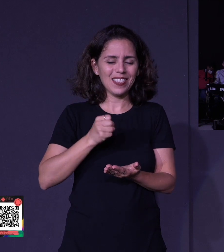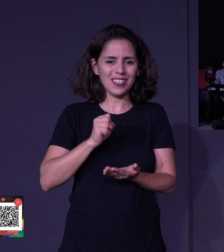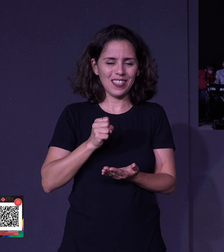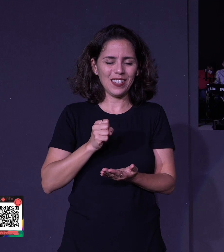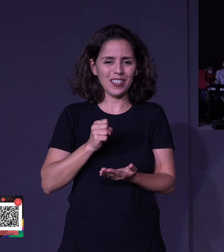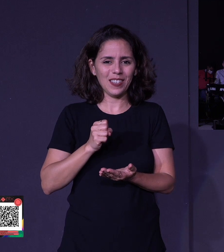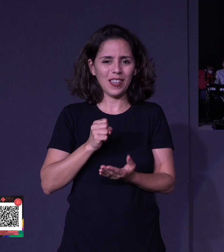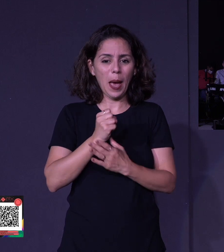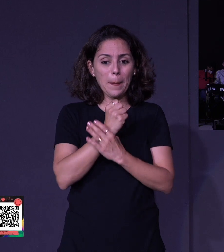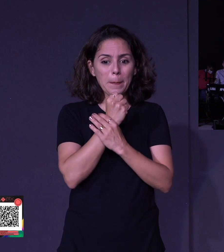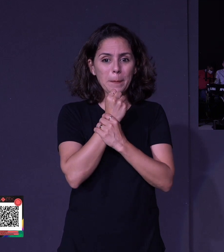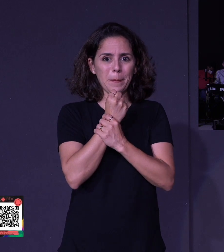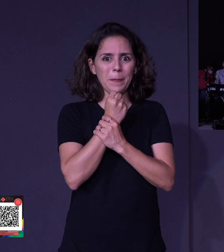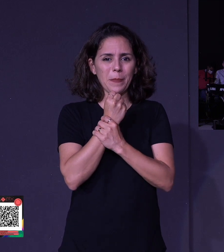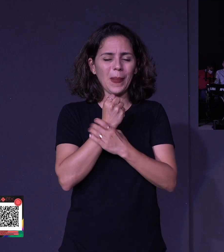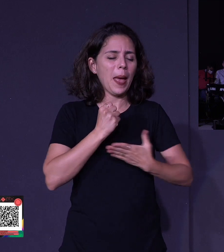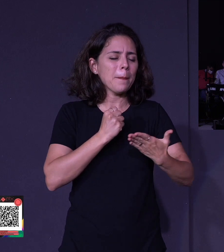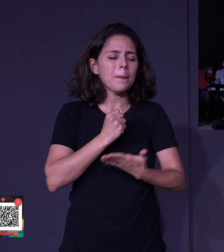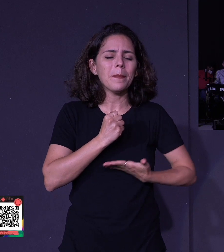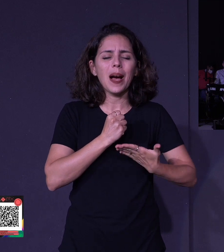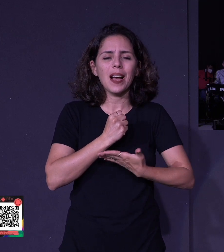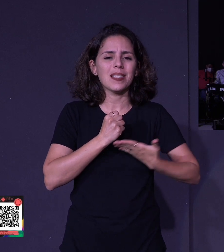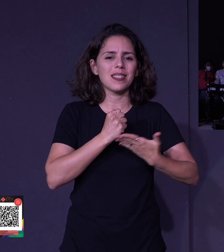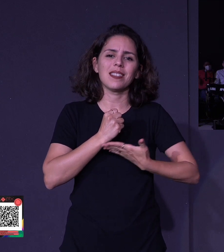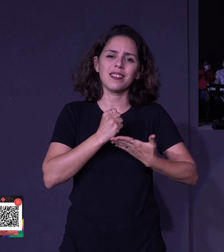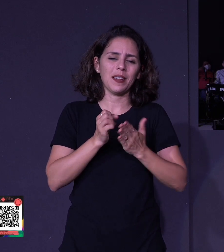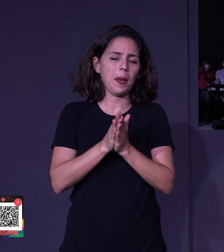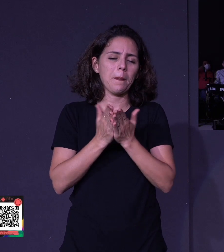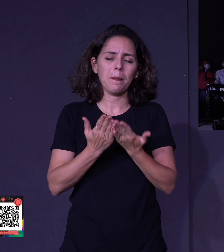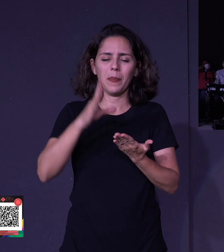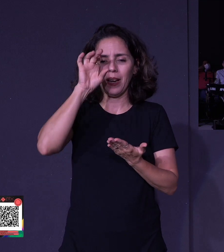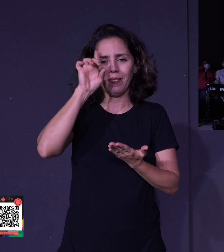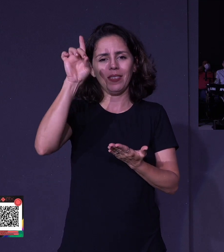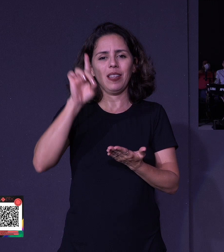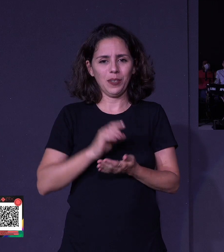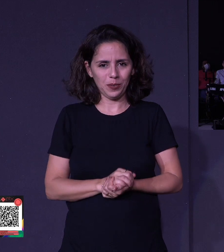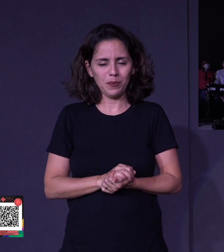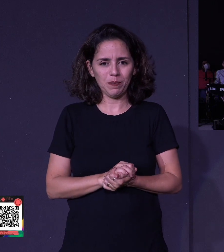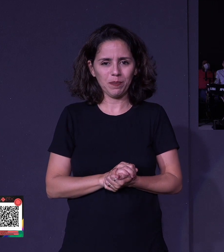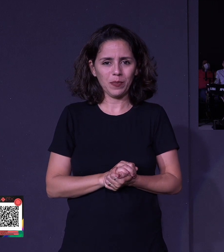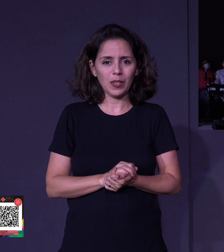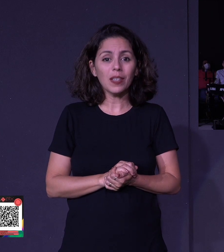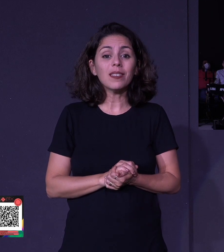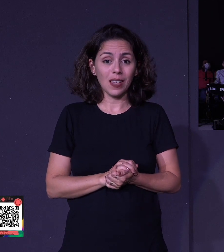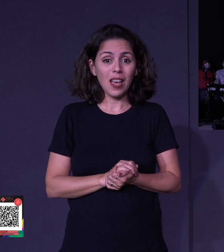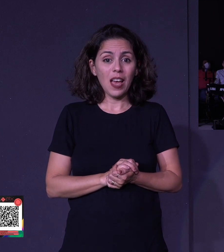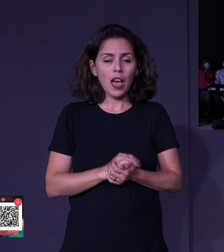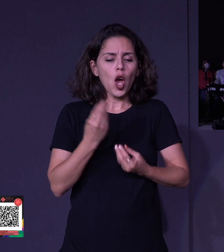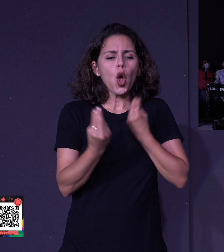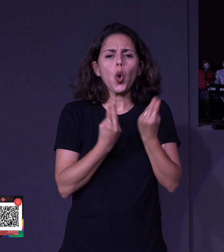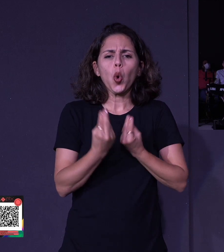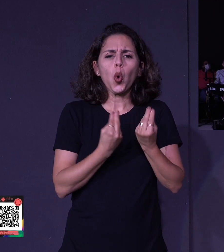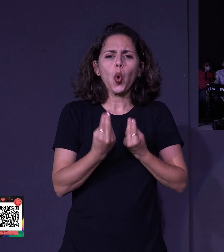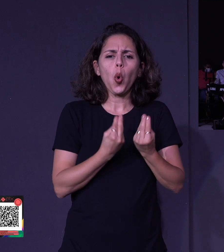fonte: a palavra de Deus. Não pode haver uma relação familiar adequada entre os membros de uma